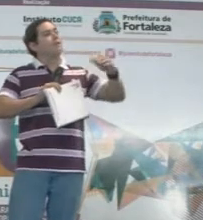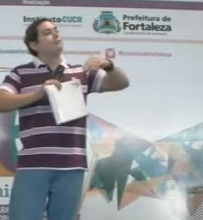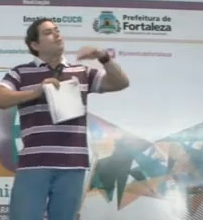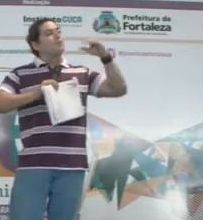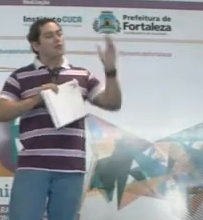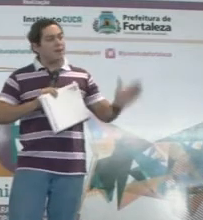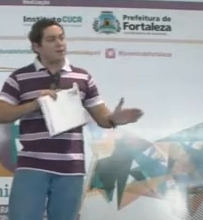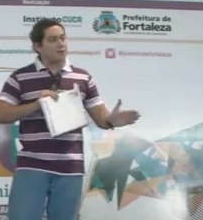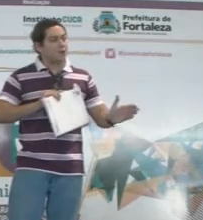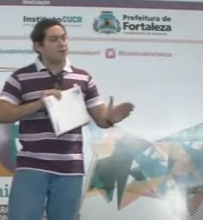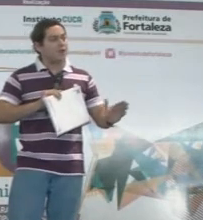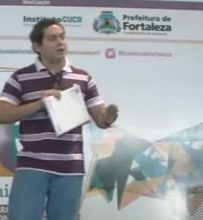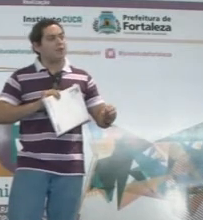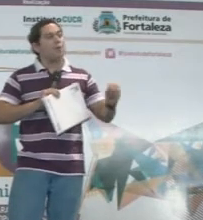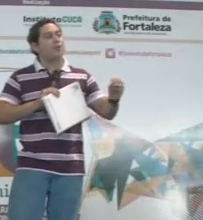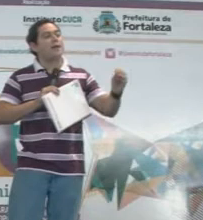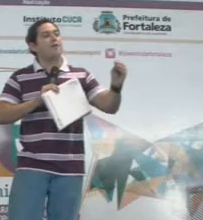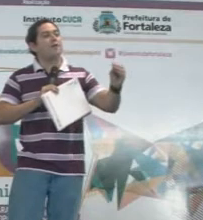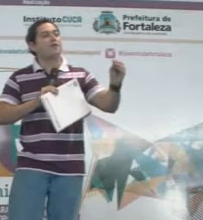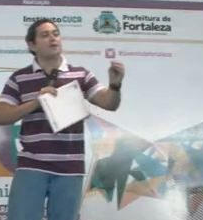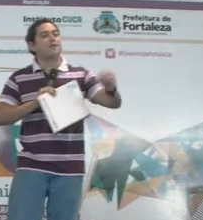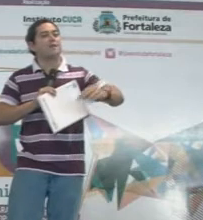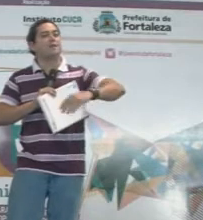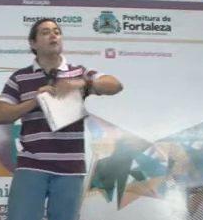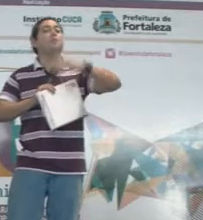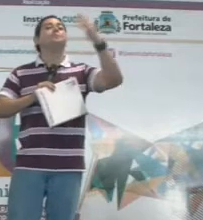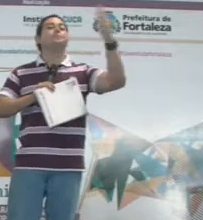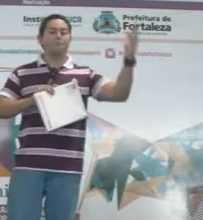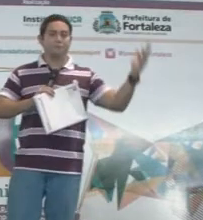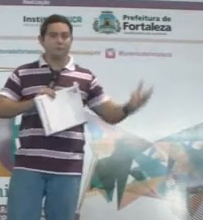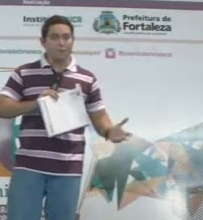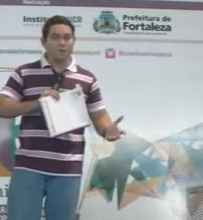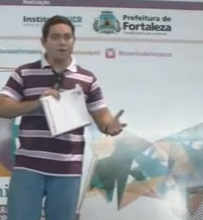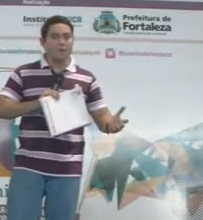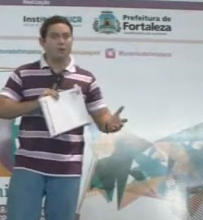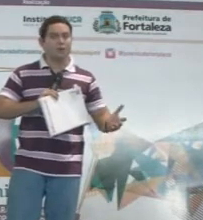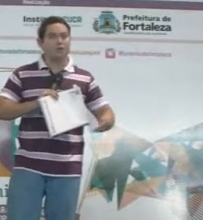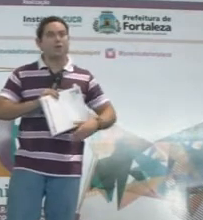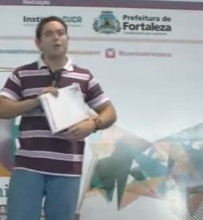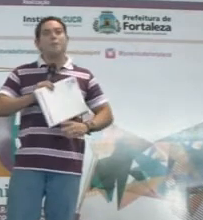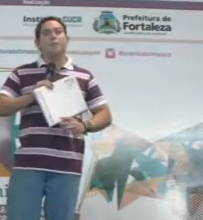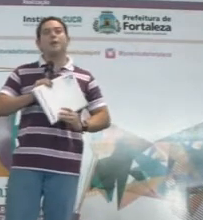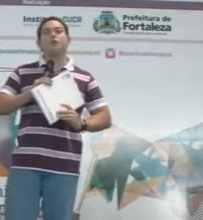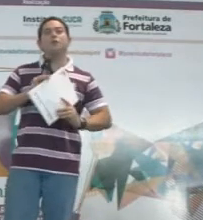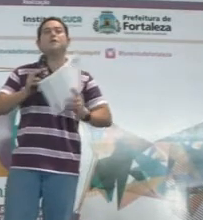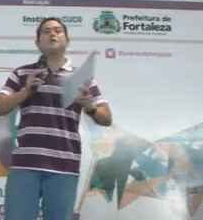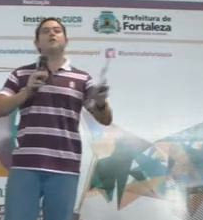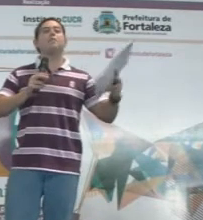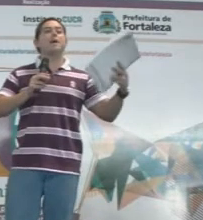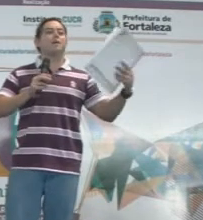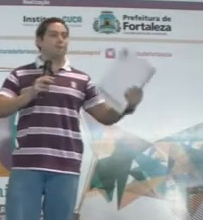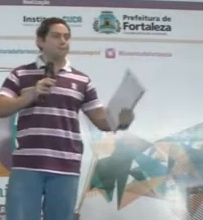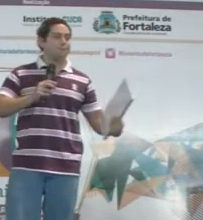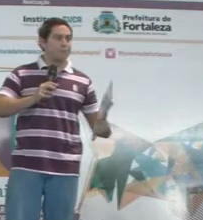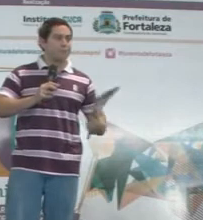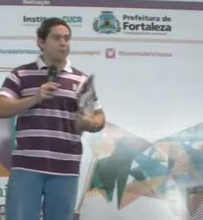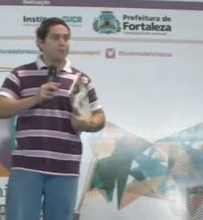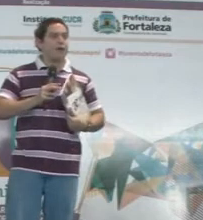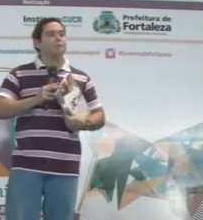Você que tivesse essa curiosidade de por que a Revolução Francesa é tão importante? Porque no ensino